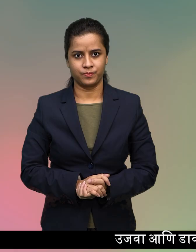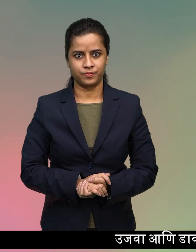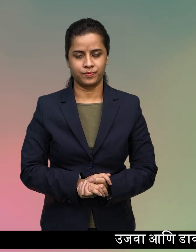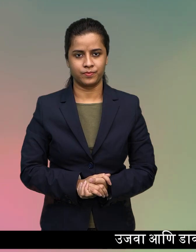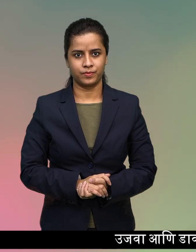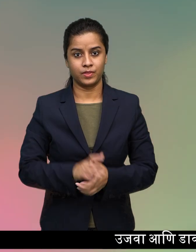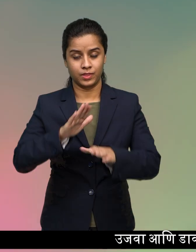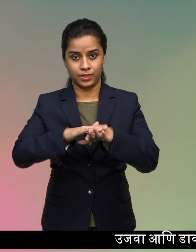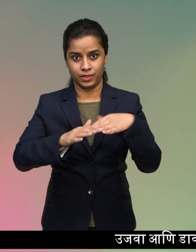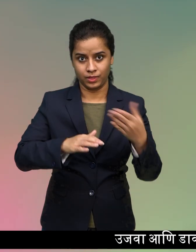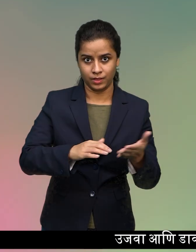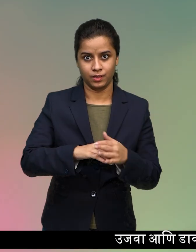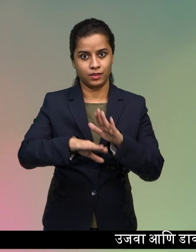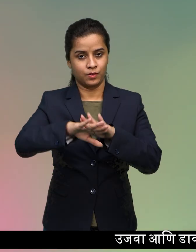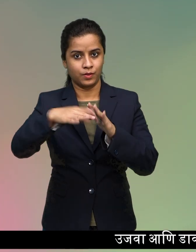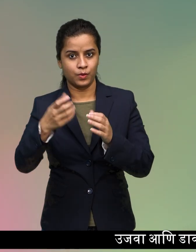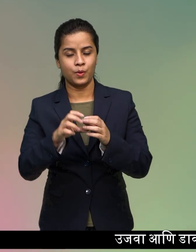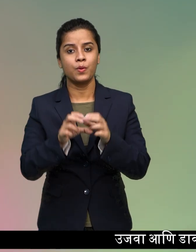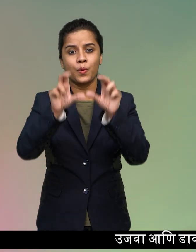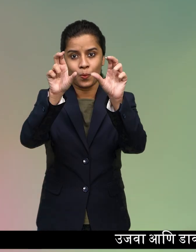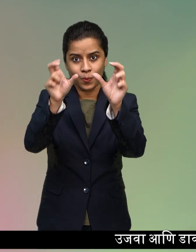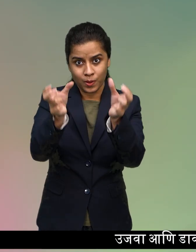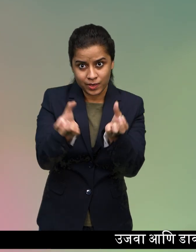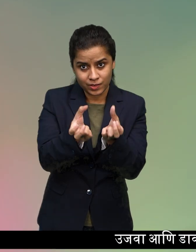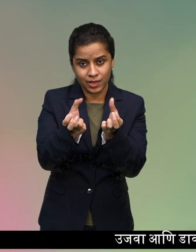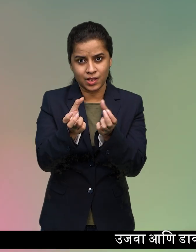उजवा आणि डावा पिंडकोश यांची भिंत जाड असते,